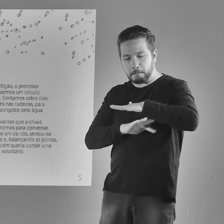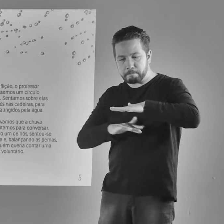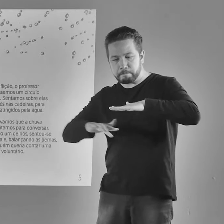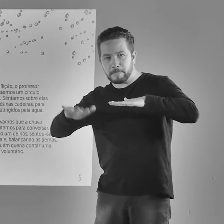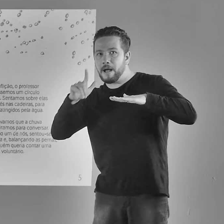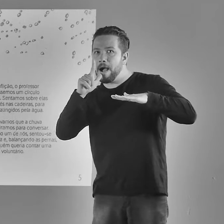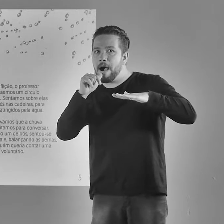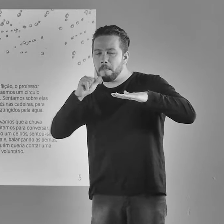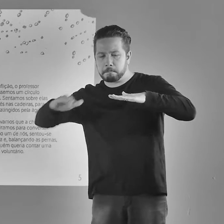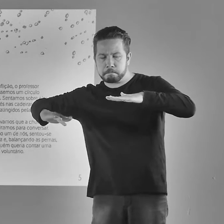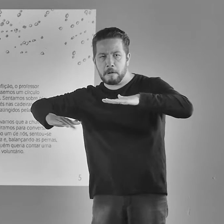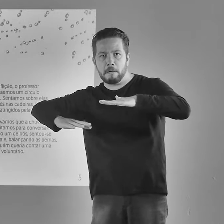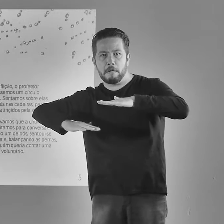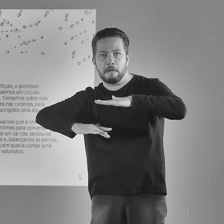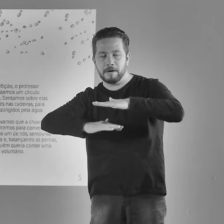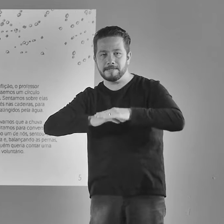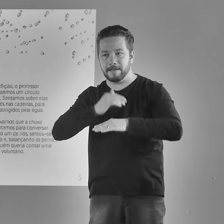fossem atingidos pelas águas.